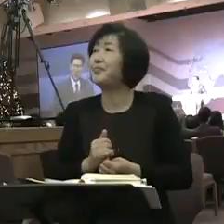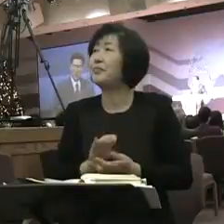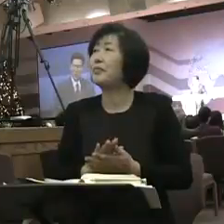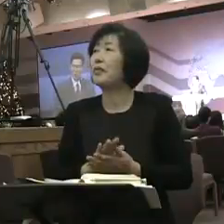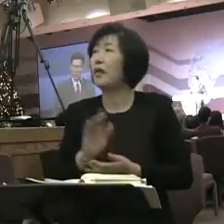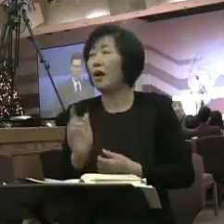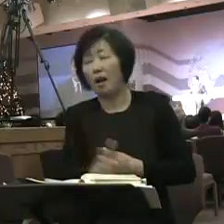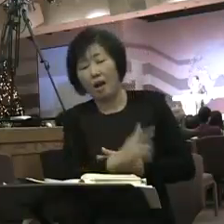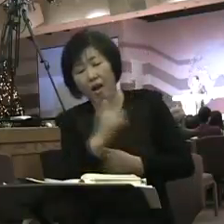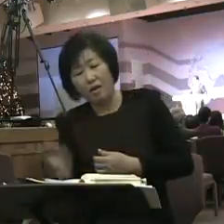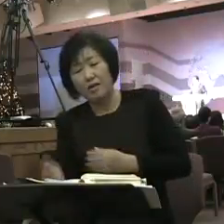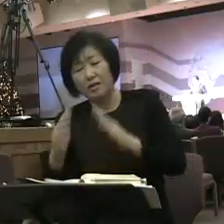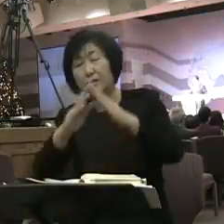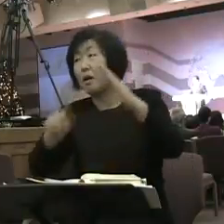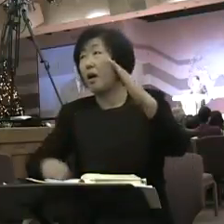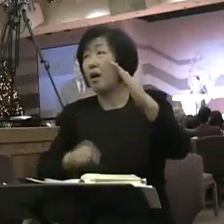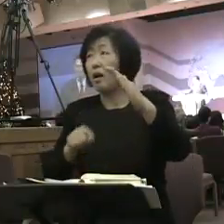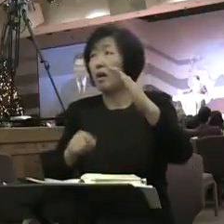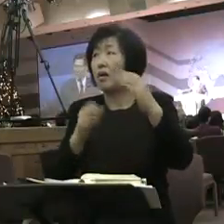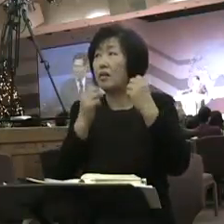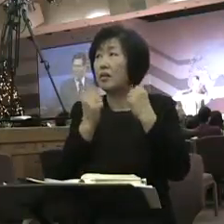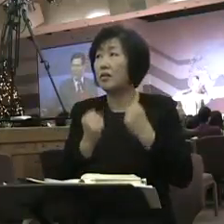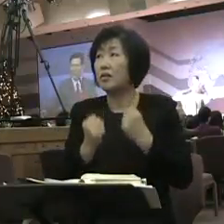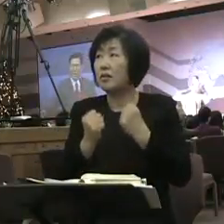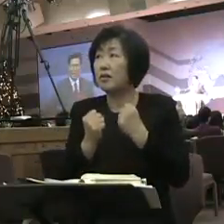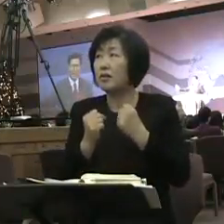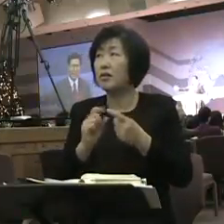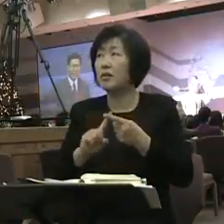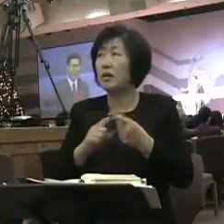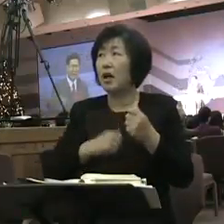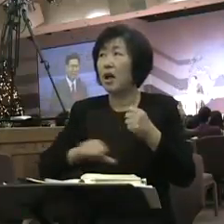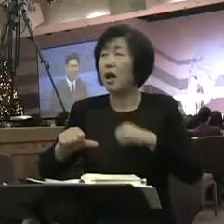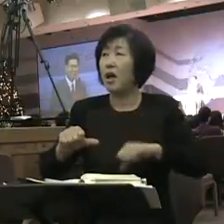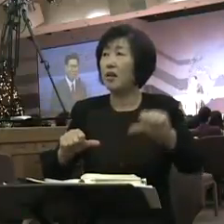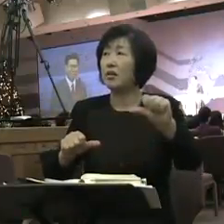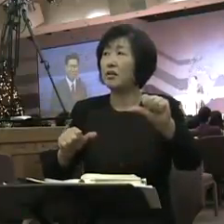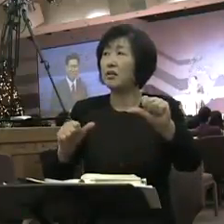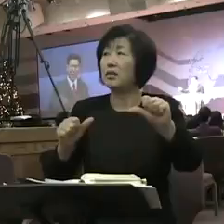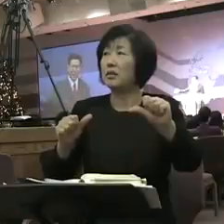하루는요 제가 집안에 있는데 제